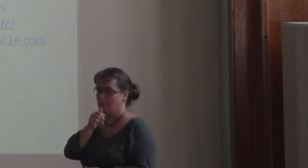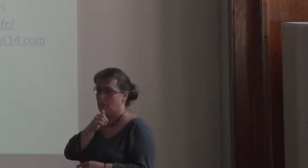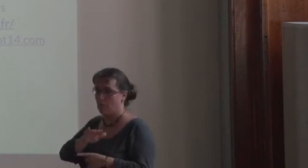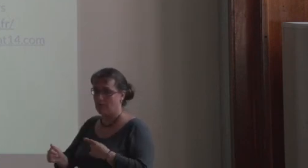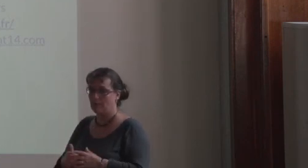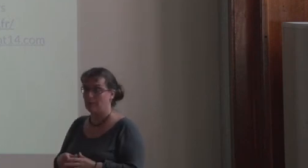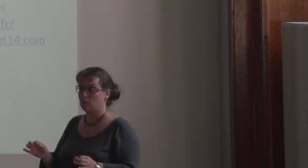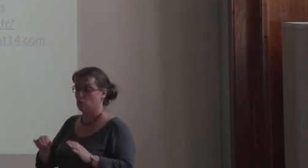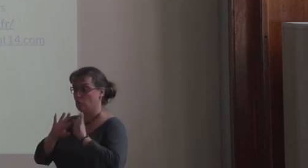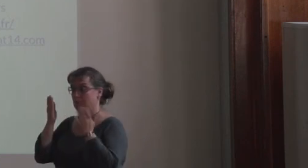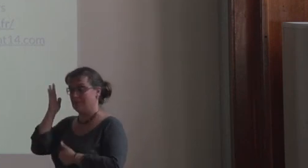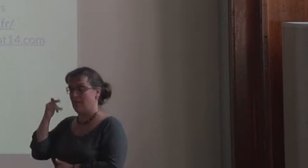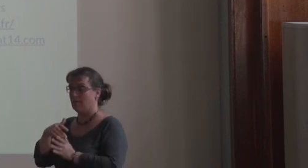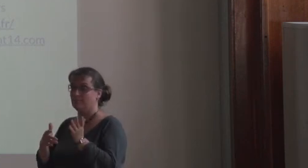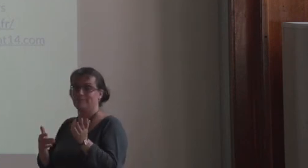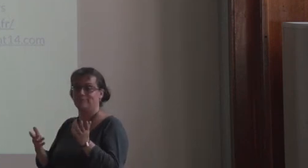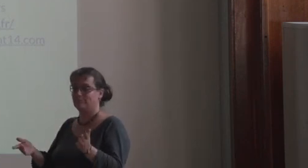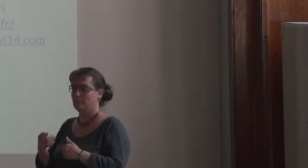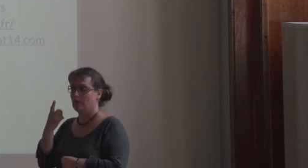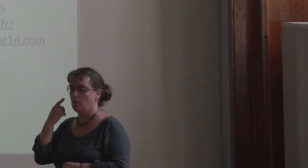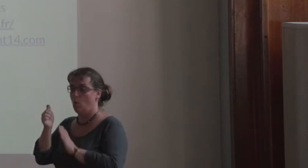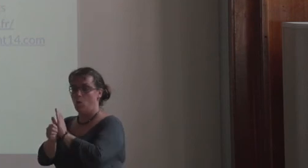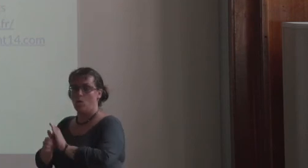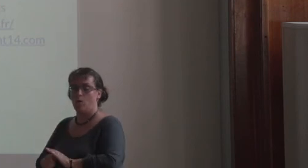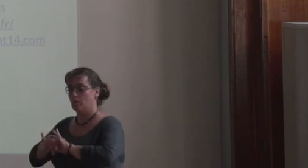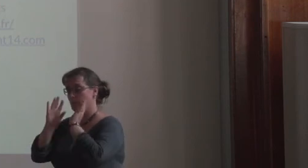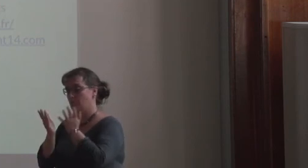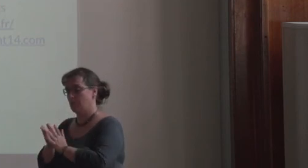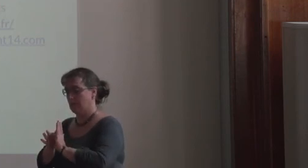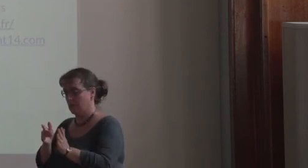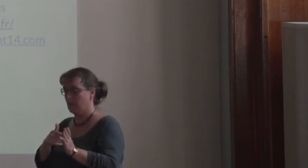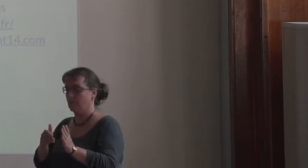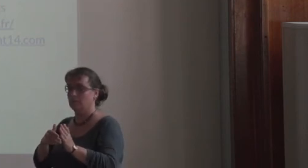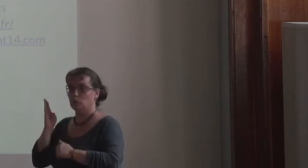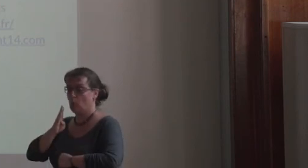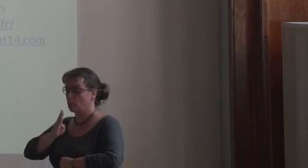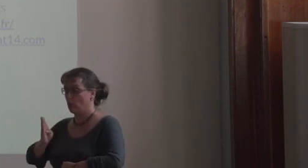Toutes les fonctionnalités sont minimales, donc en fait, on a beaucoup moins de puissance pour le faire.